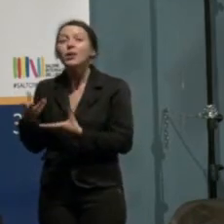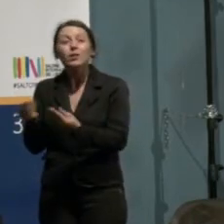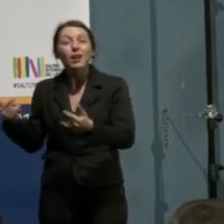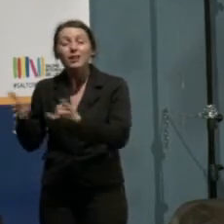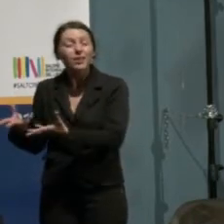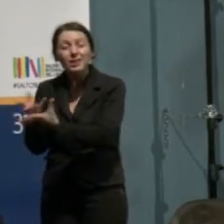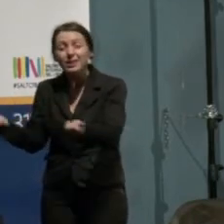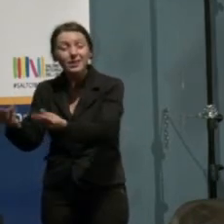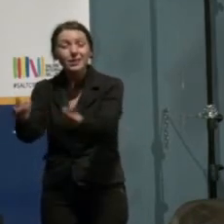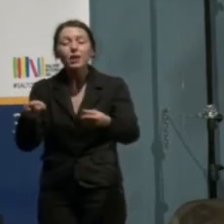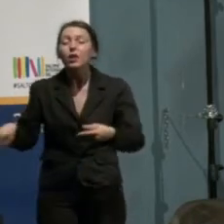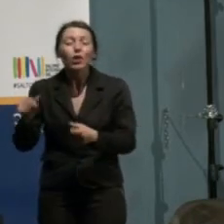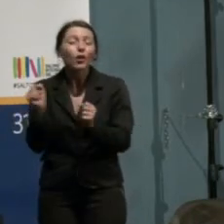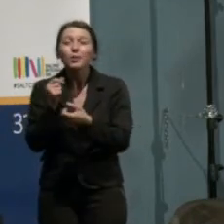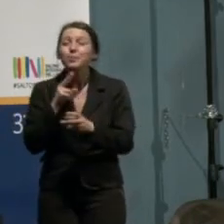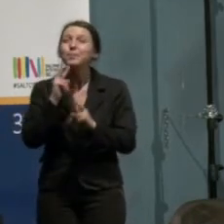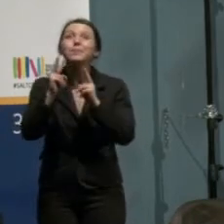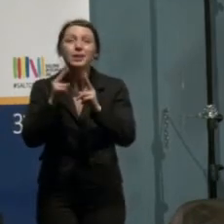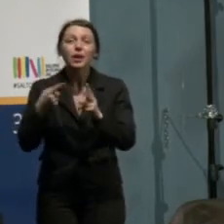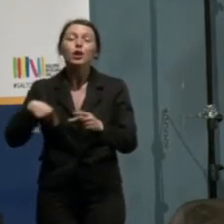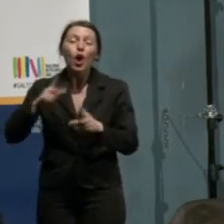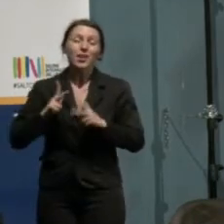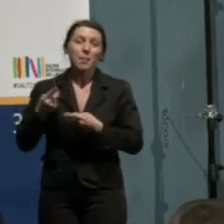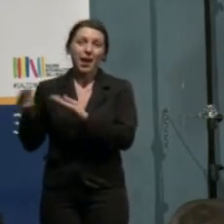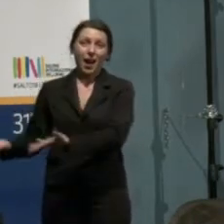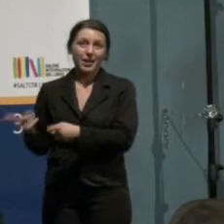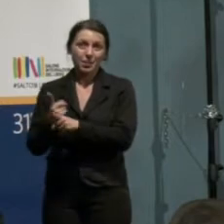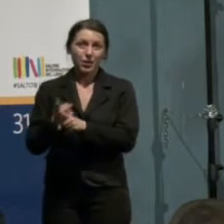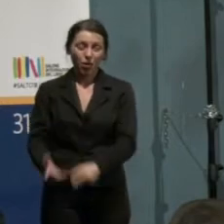quindi dobbiamo essere una buona speranza per loro